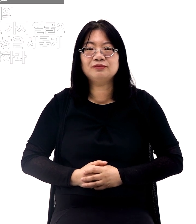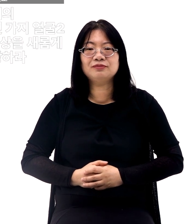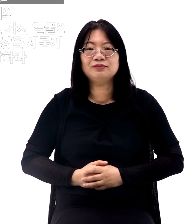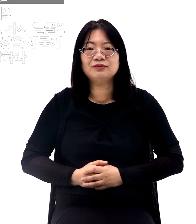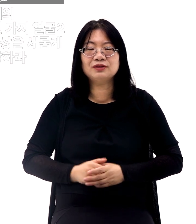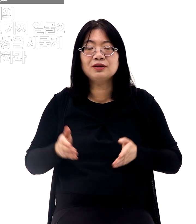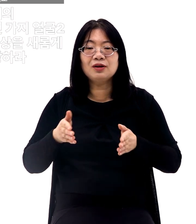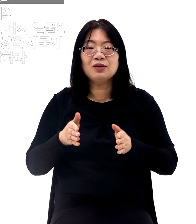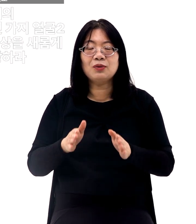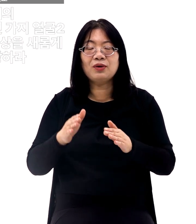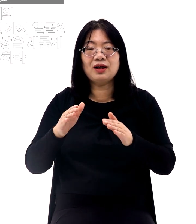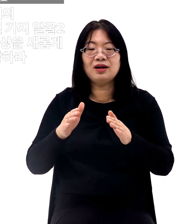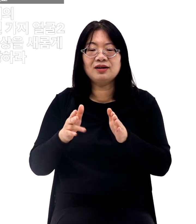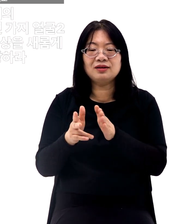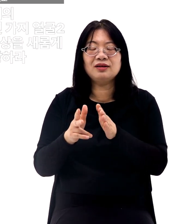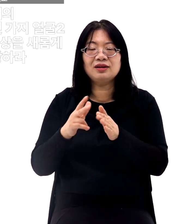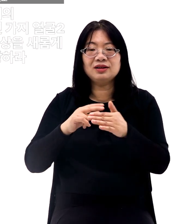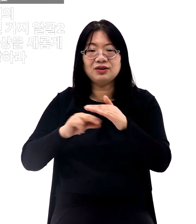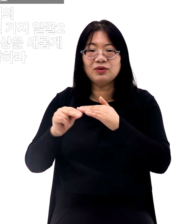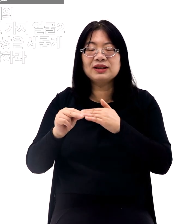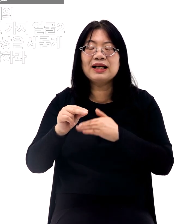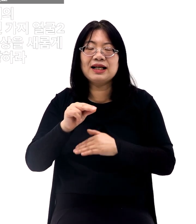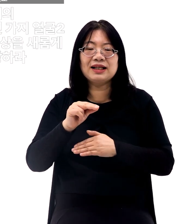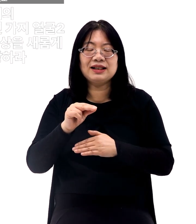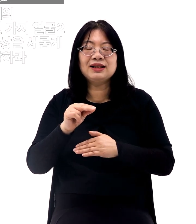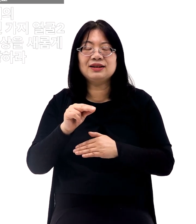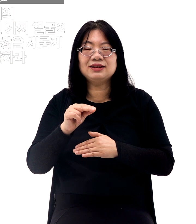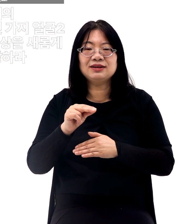그 고향역이라는 노래도 보면은